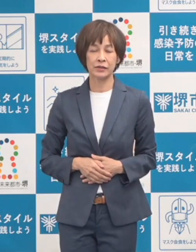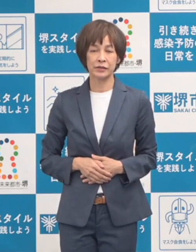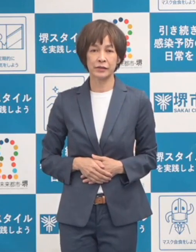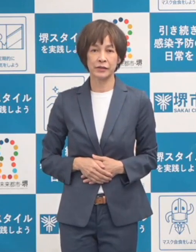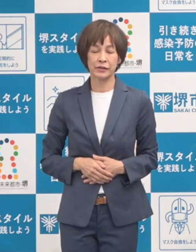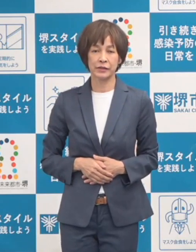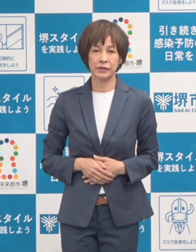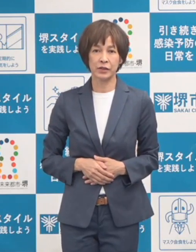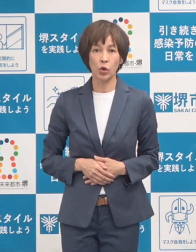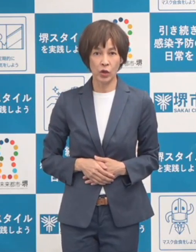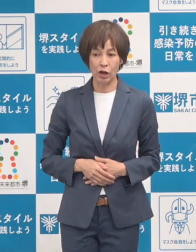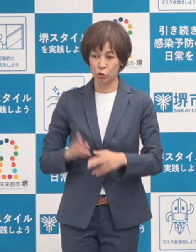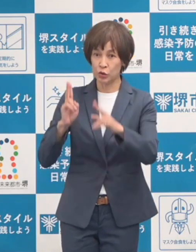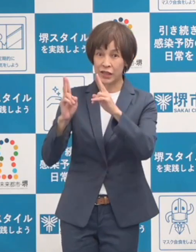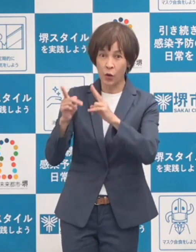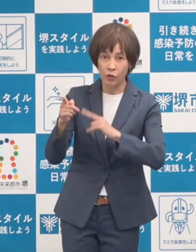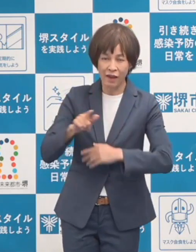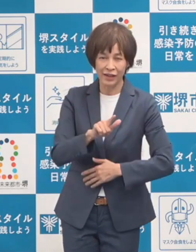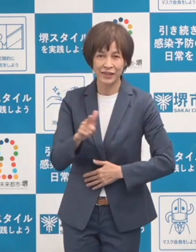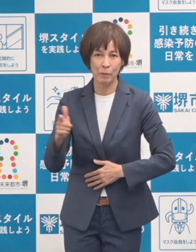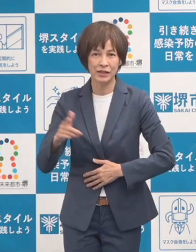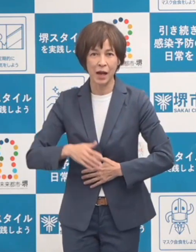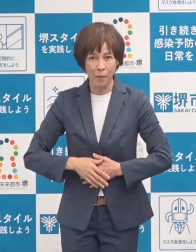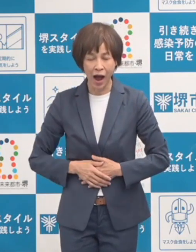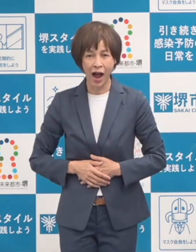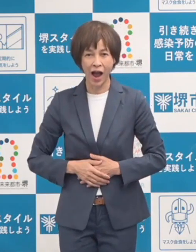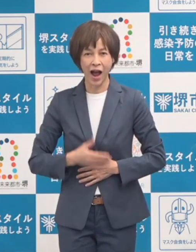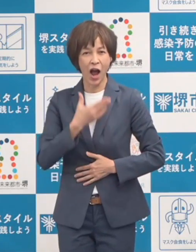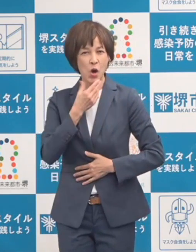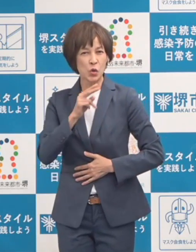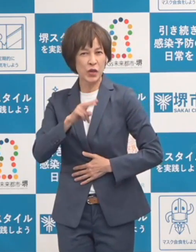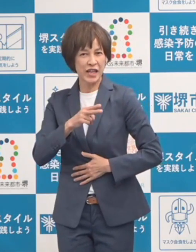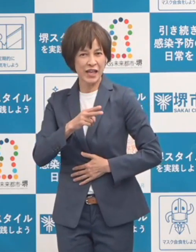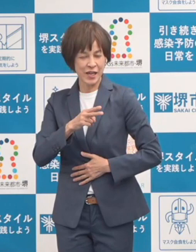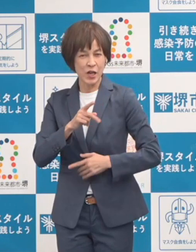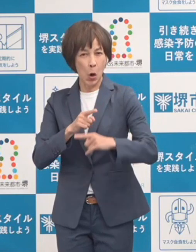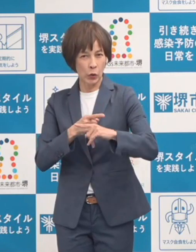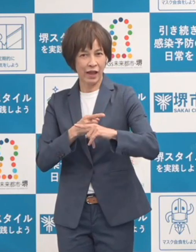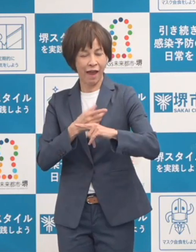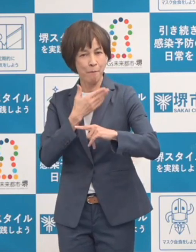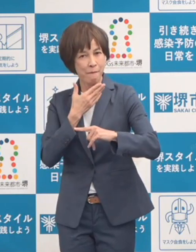く企業でですね、さまざま福利厚生等もあって